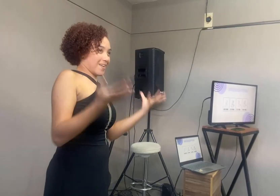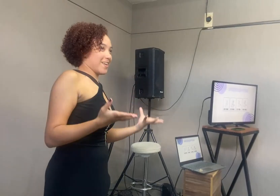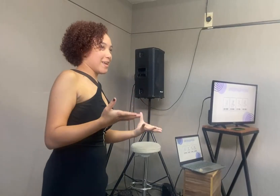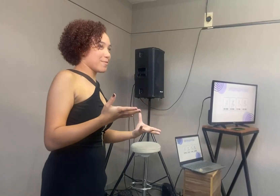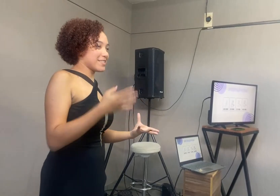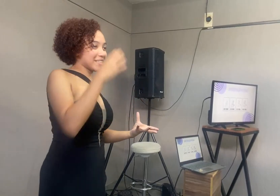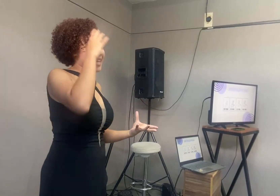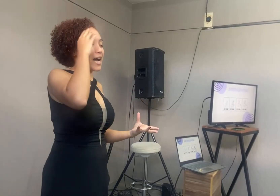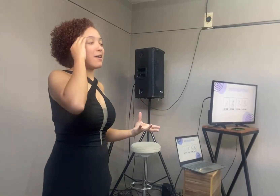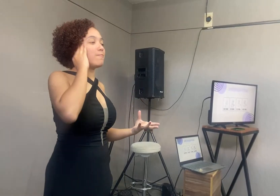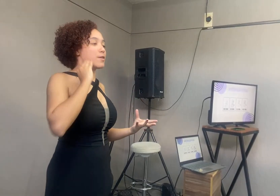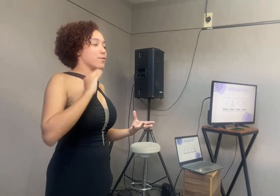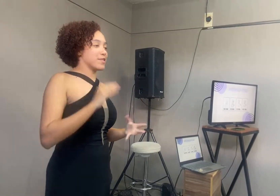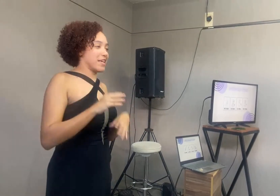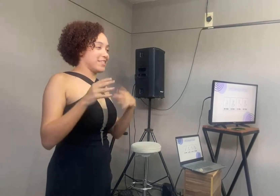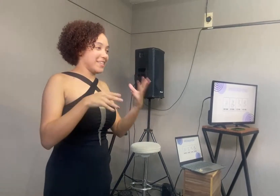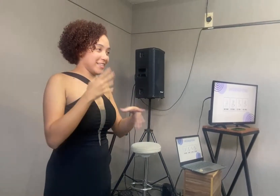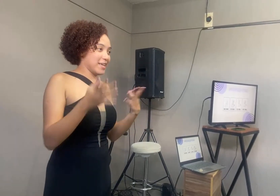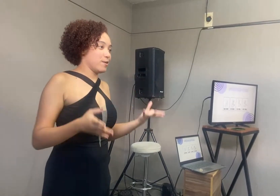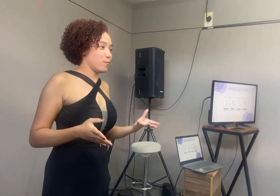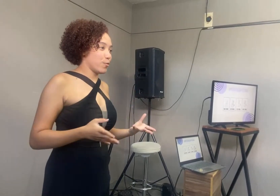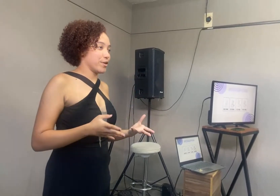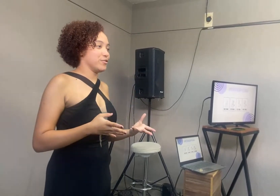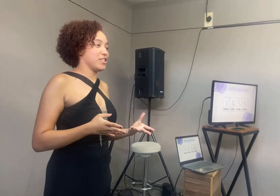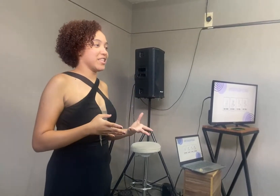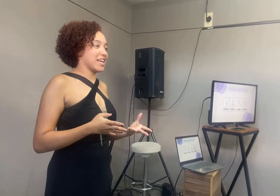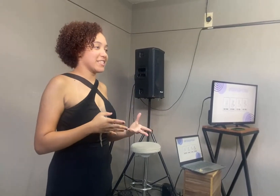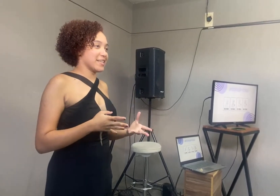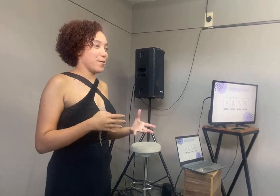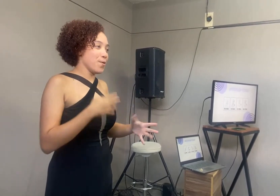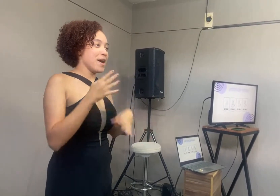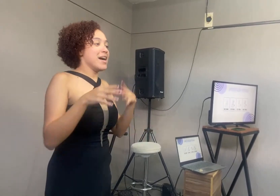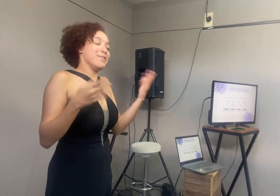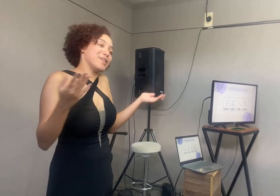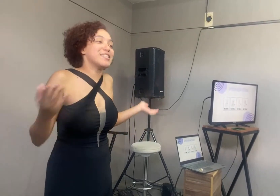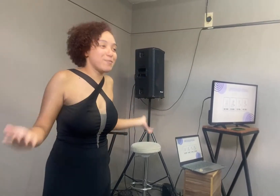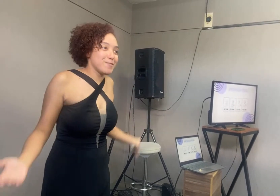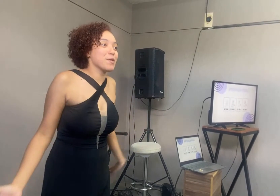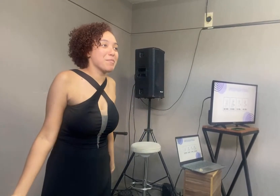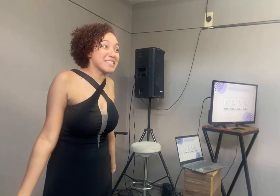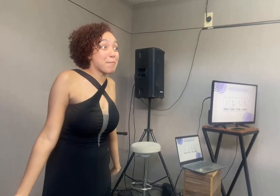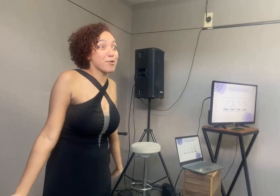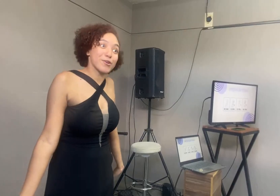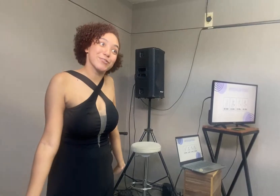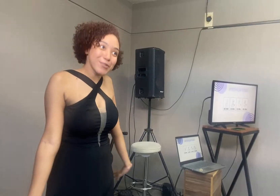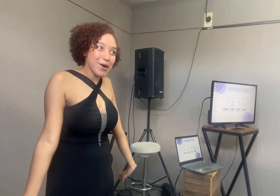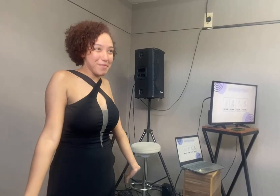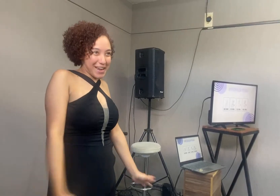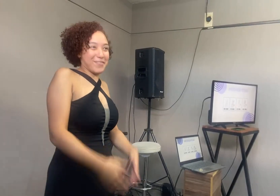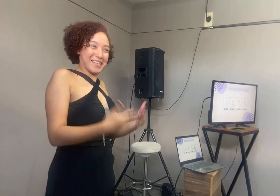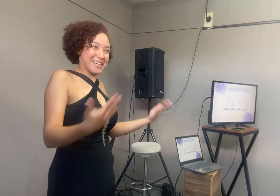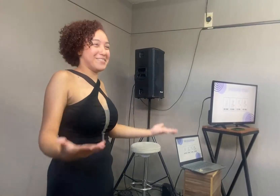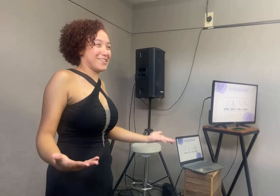ele apresentar para vocês, ele ter um pouquinho de interação, para a gente pelo menos saber o nosso nome, né, falar o nosso